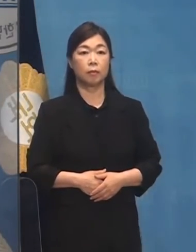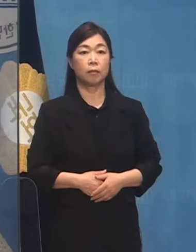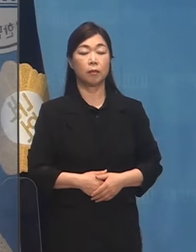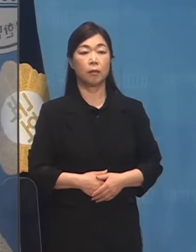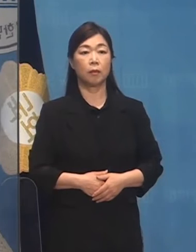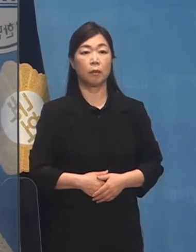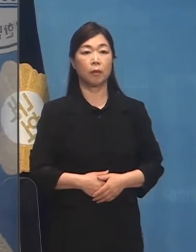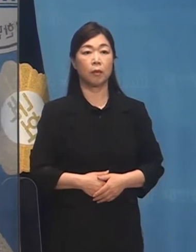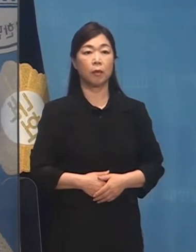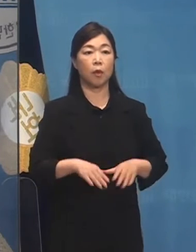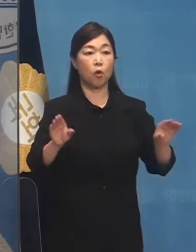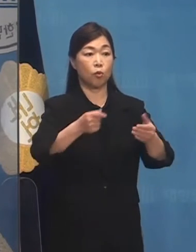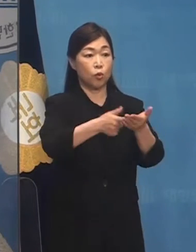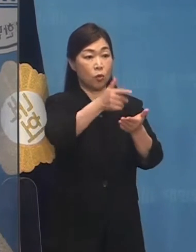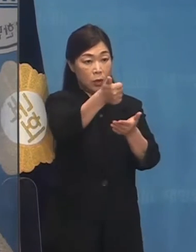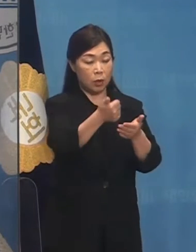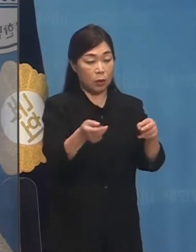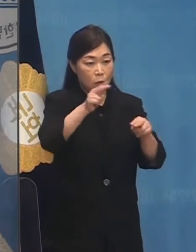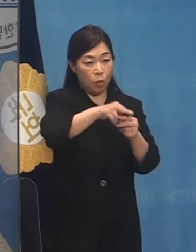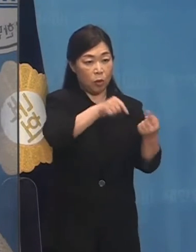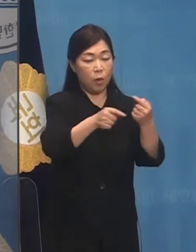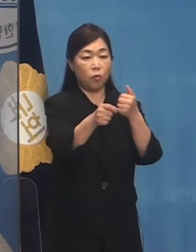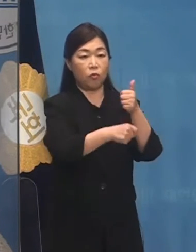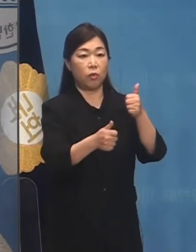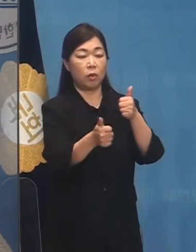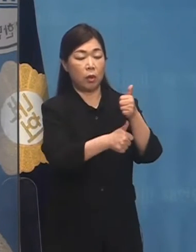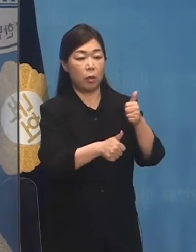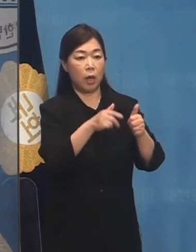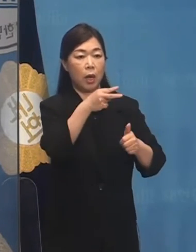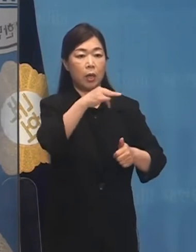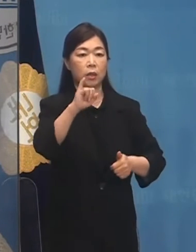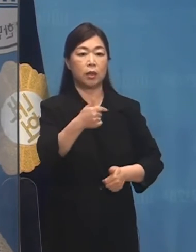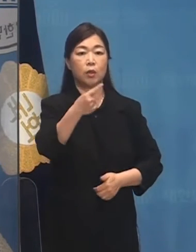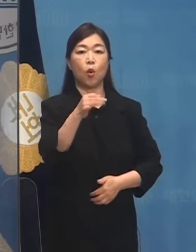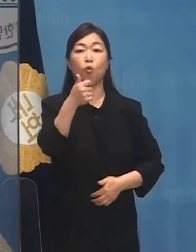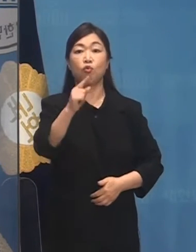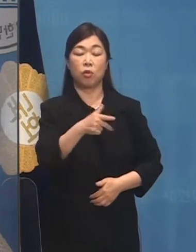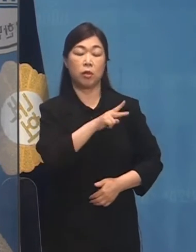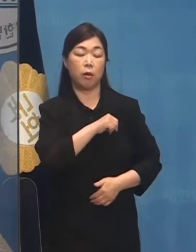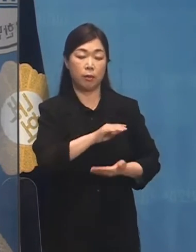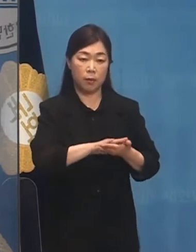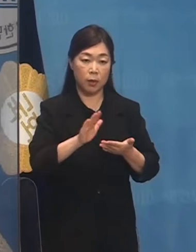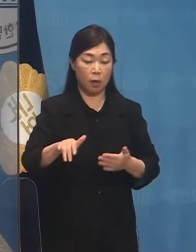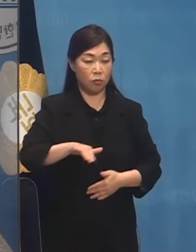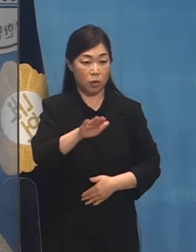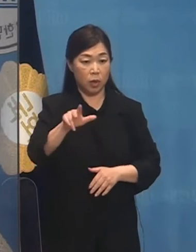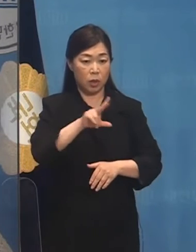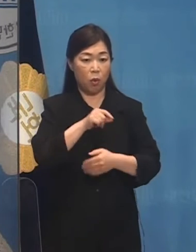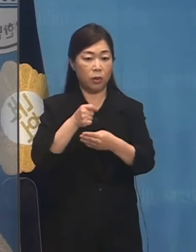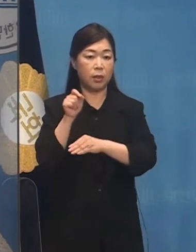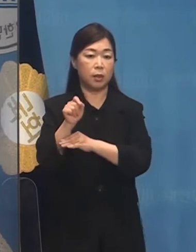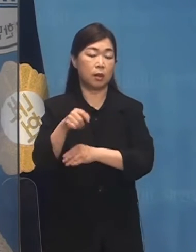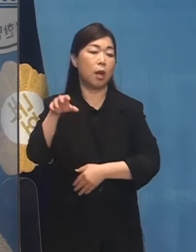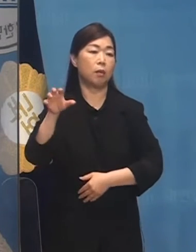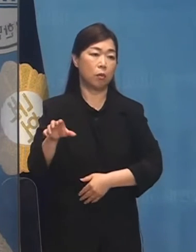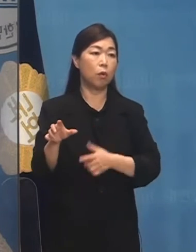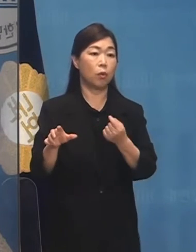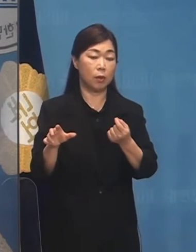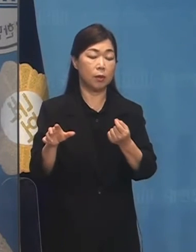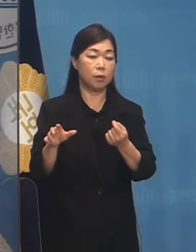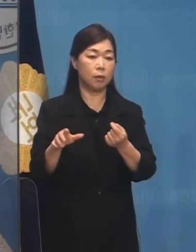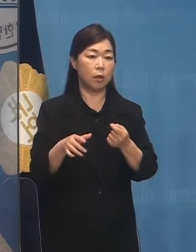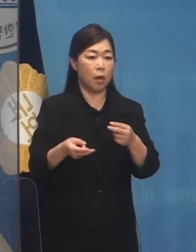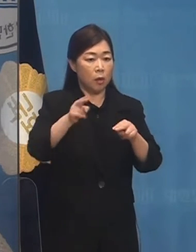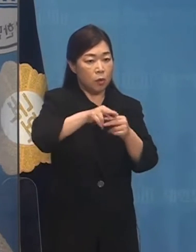예, 국무총리 청문특별위원 신동근 의원입니다. 저희 의원실에서도 이번